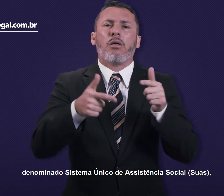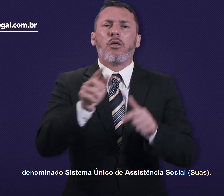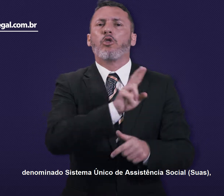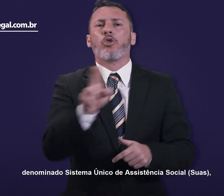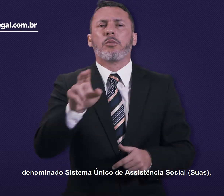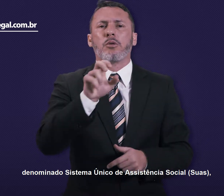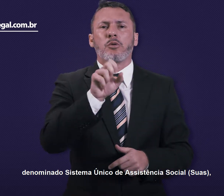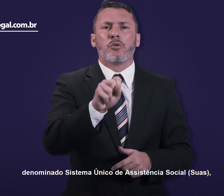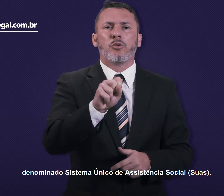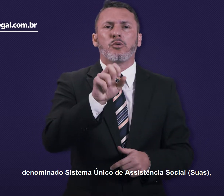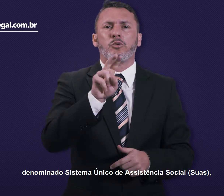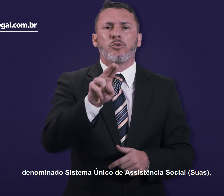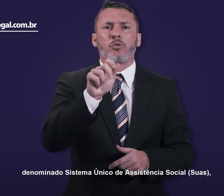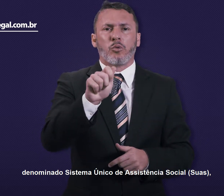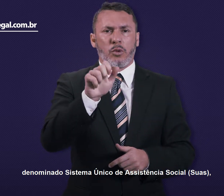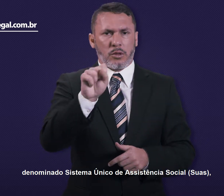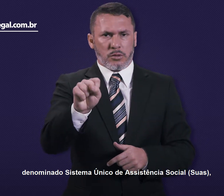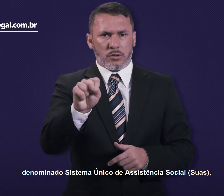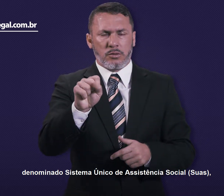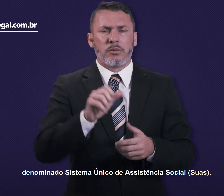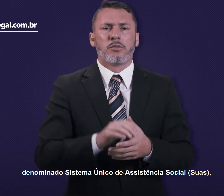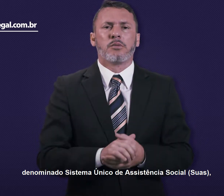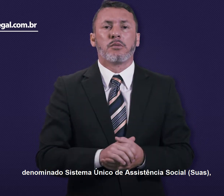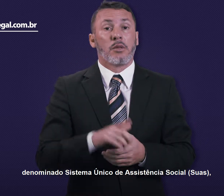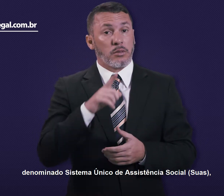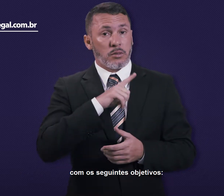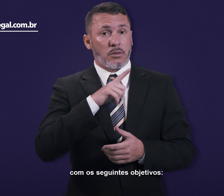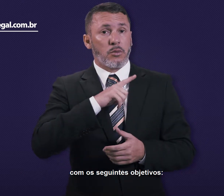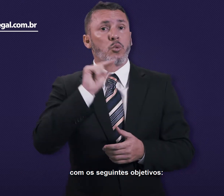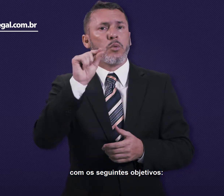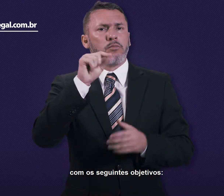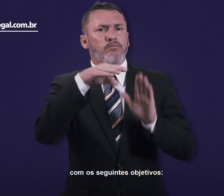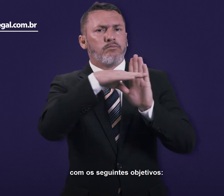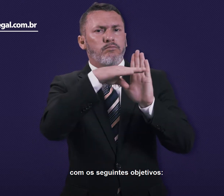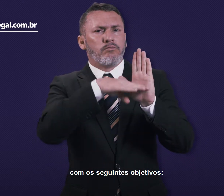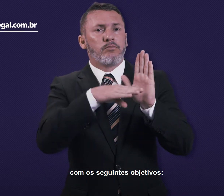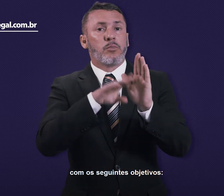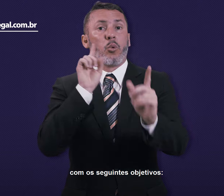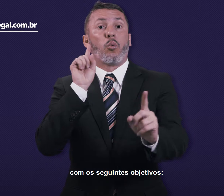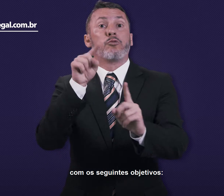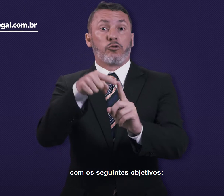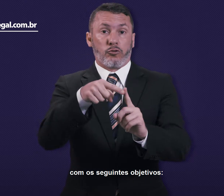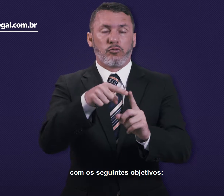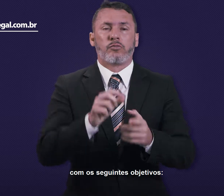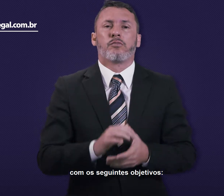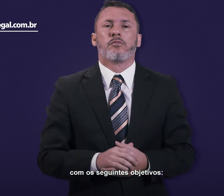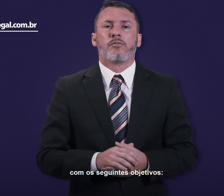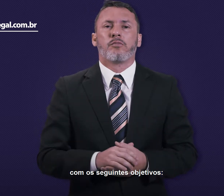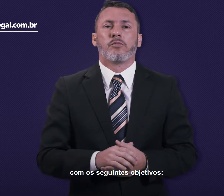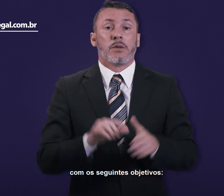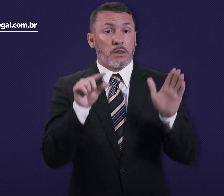denominado Sistema Único de Assistência Social, SUAS, com os seguintes objetivos.